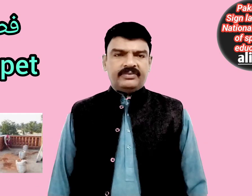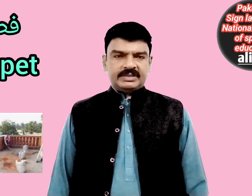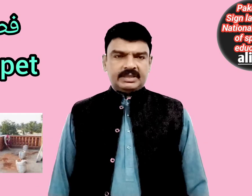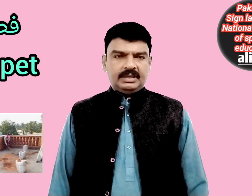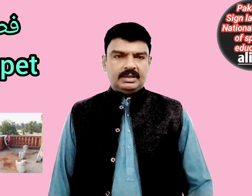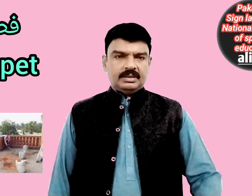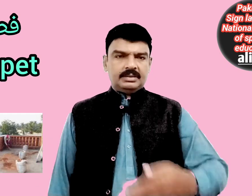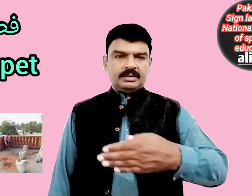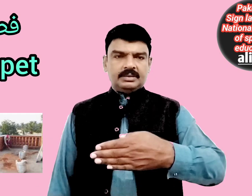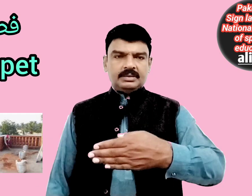فصیل